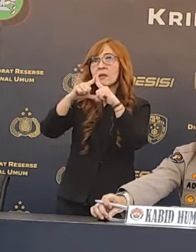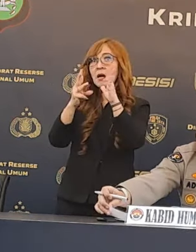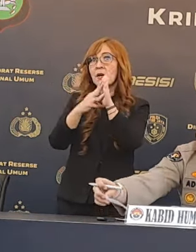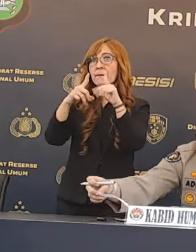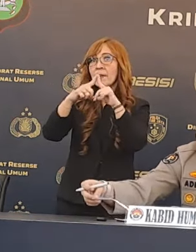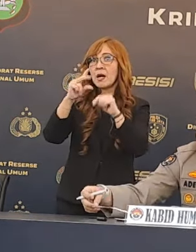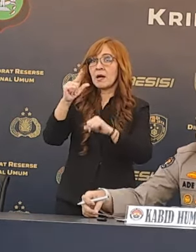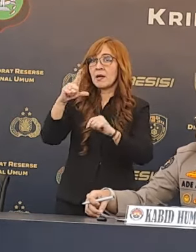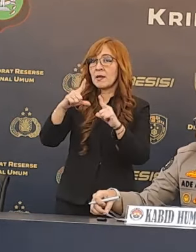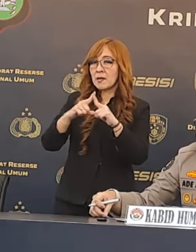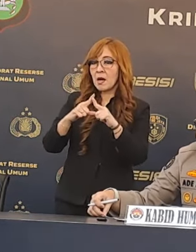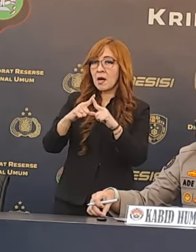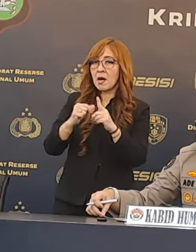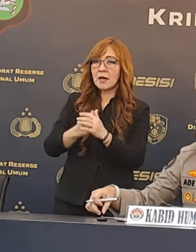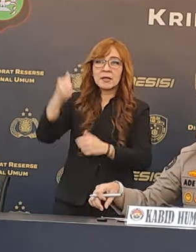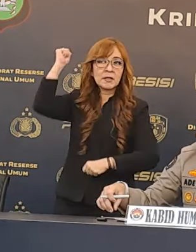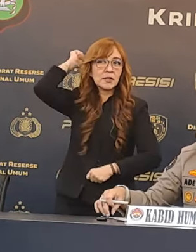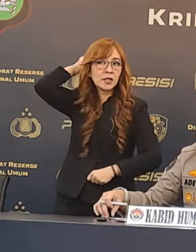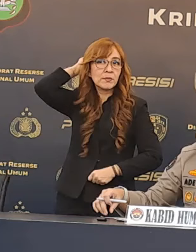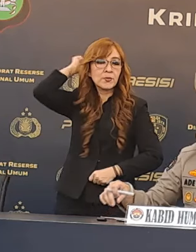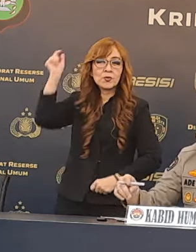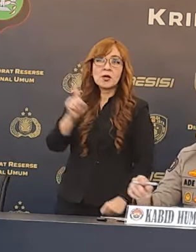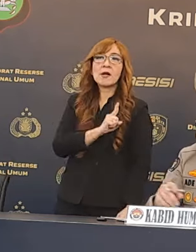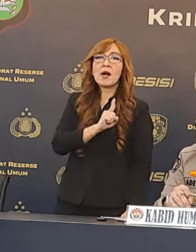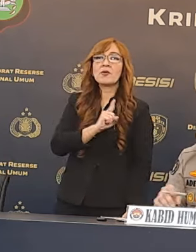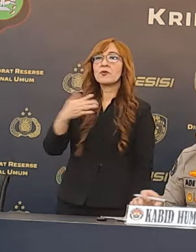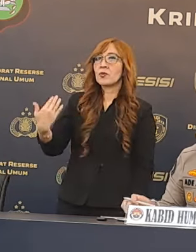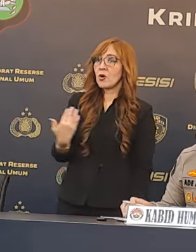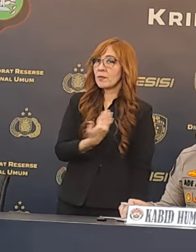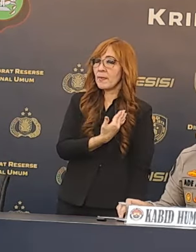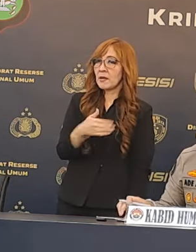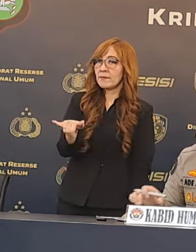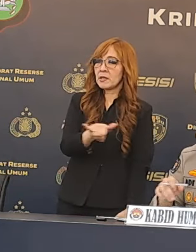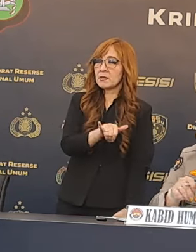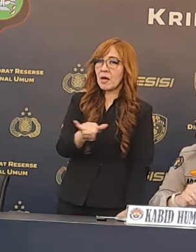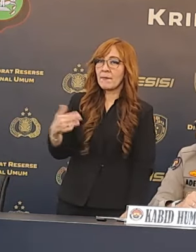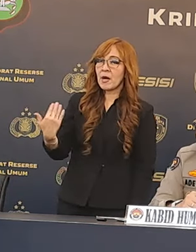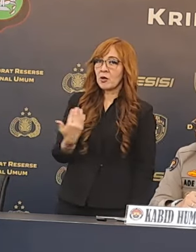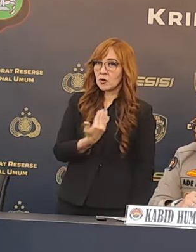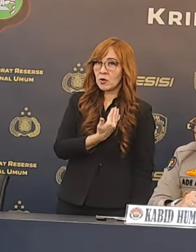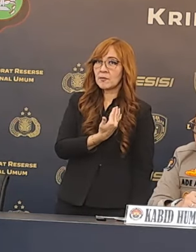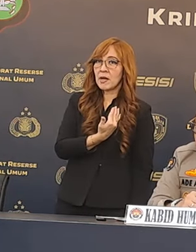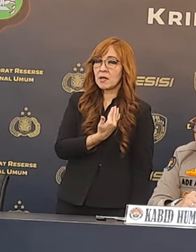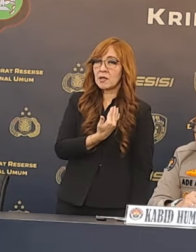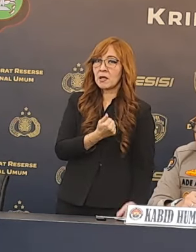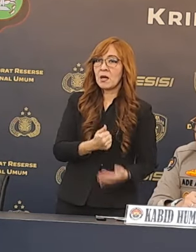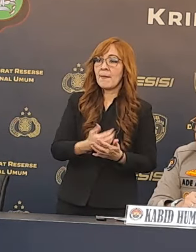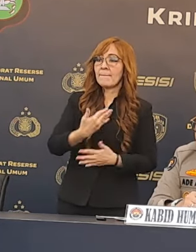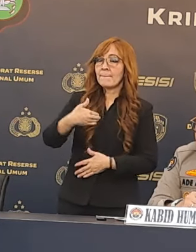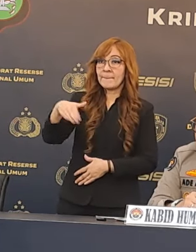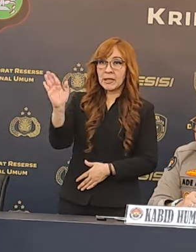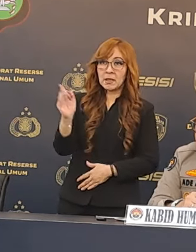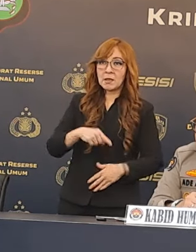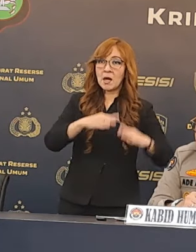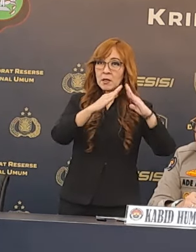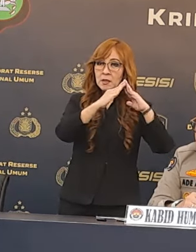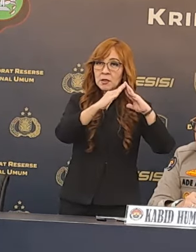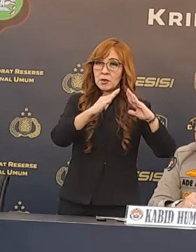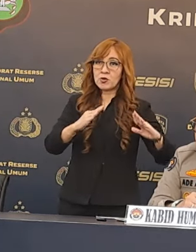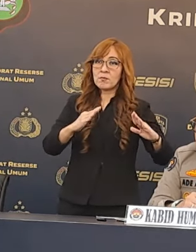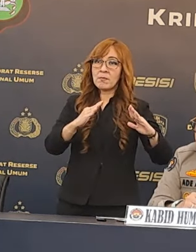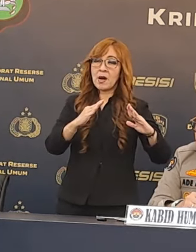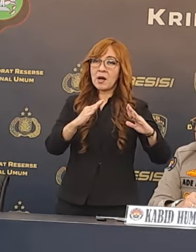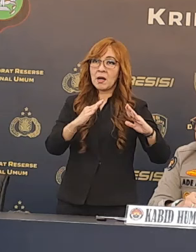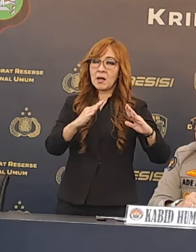yang merupakan ibu kandung korban bersama dengan korban berangkat dari rumah tempat tinggal